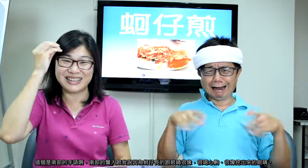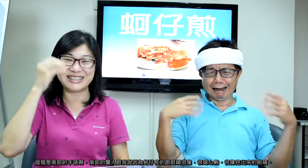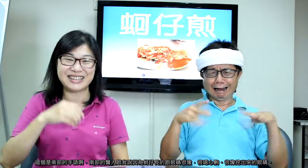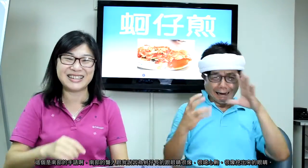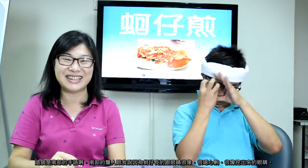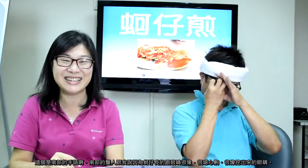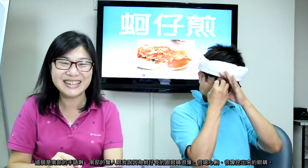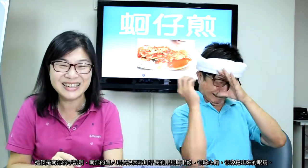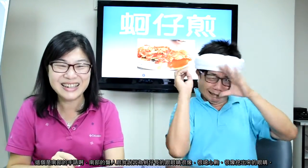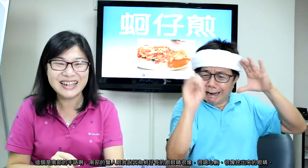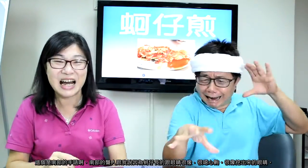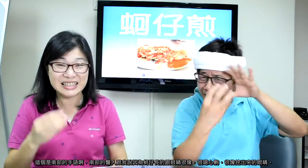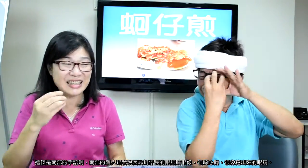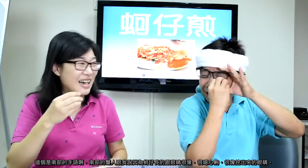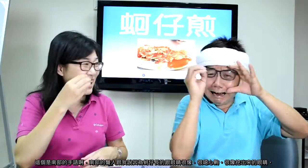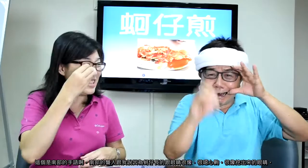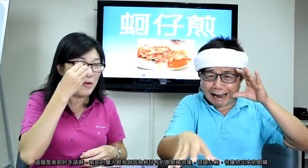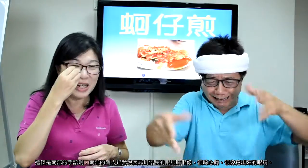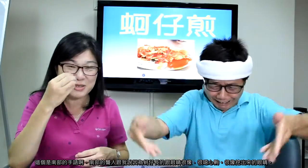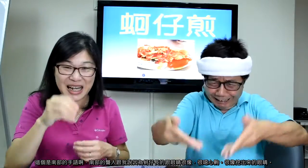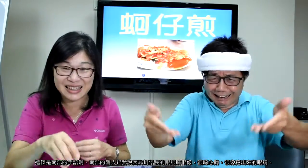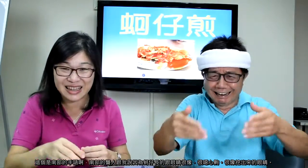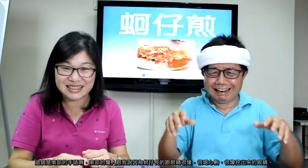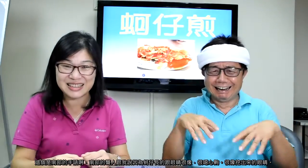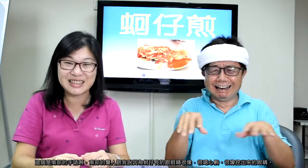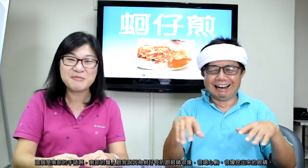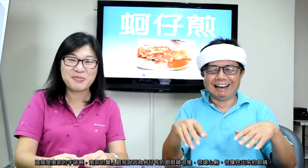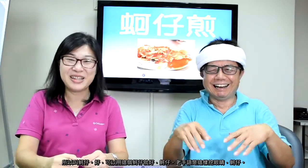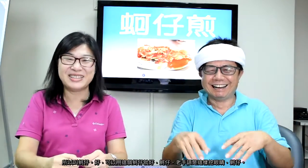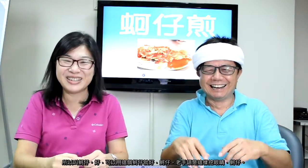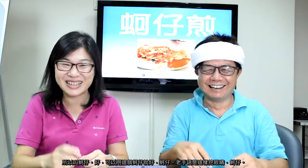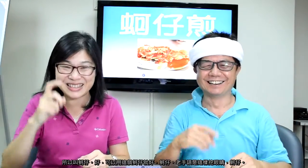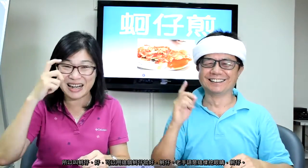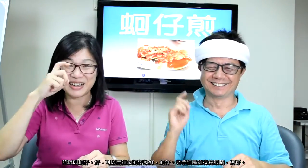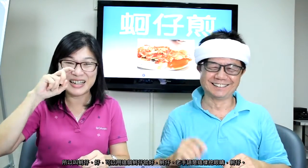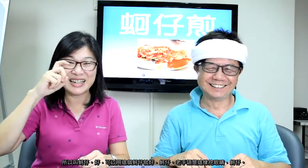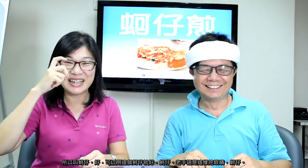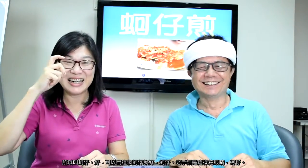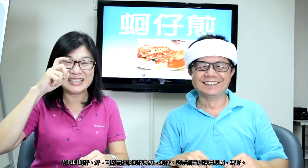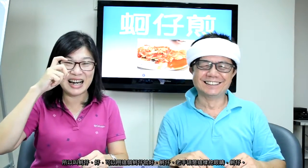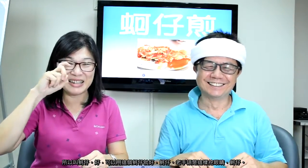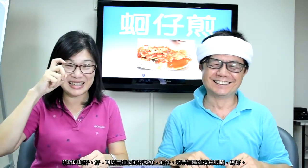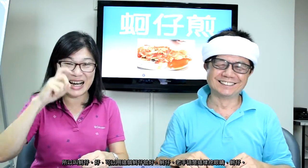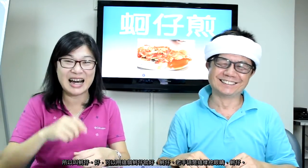恶心哦，很像挖出来的眼睛。所以叫蚵仔，